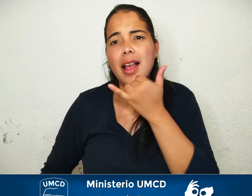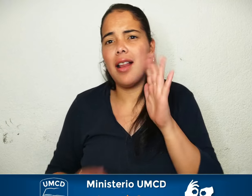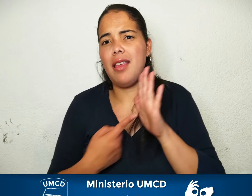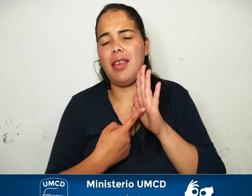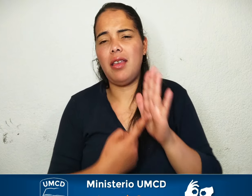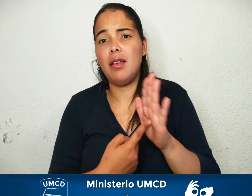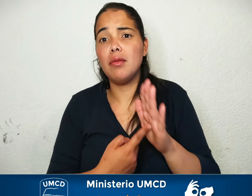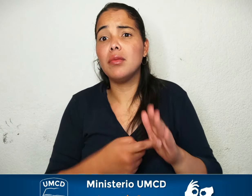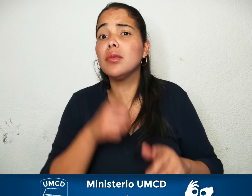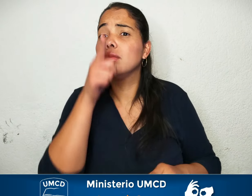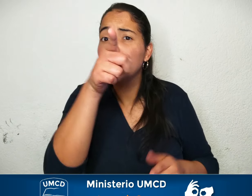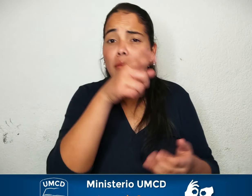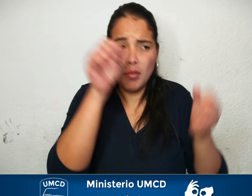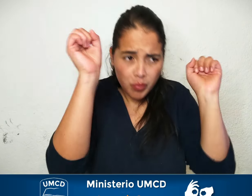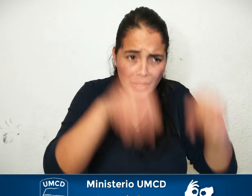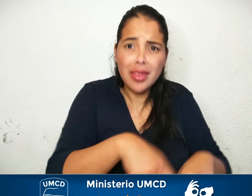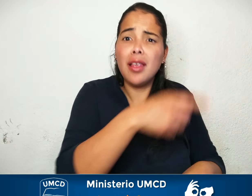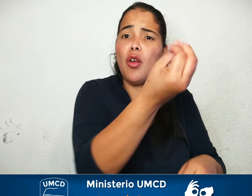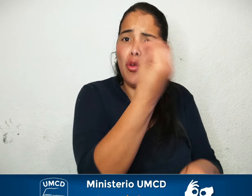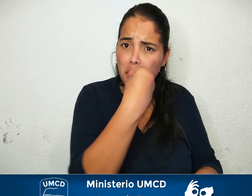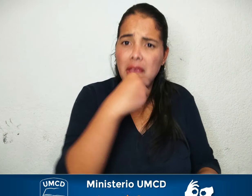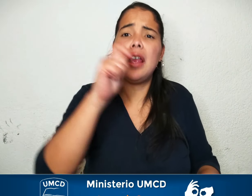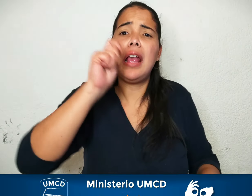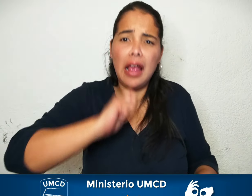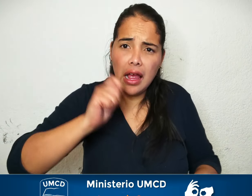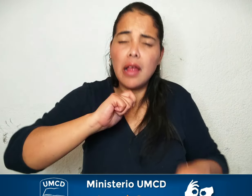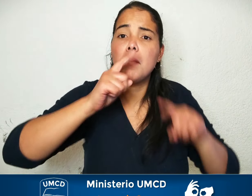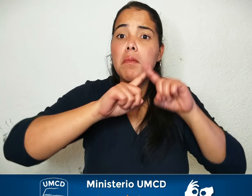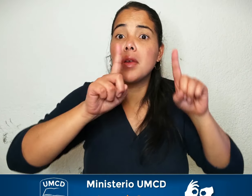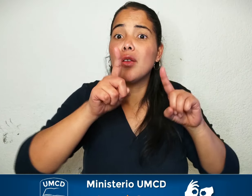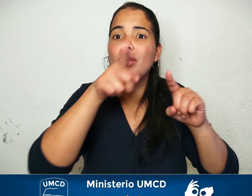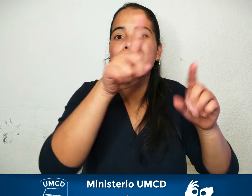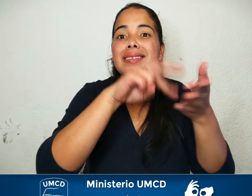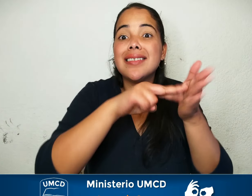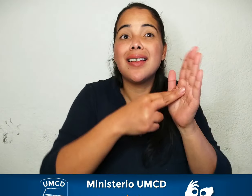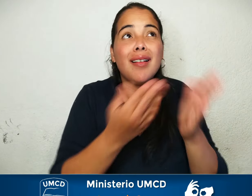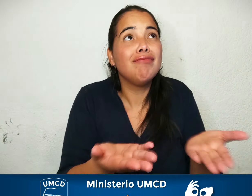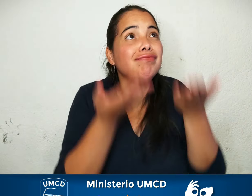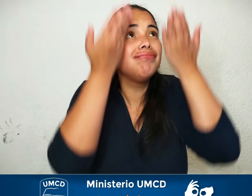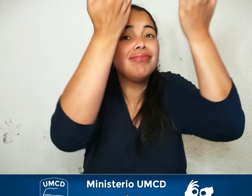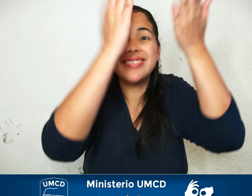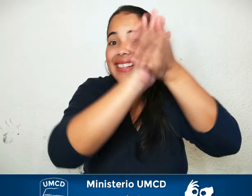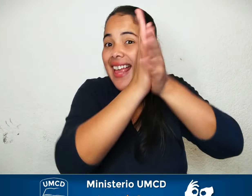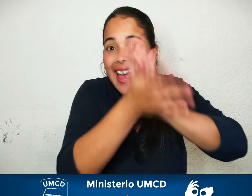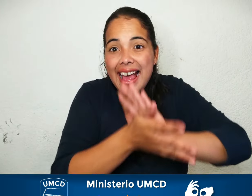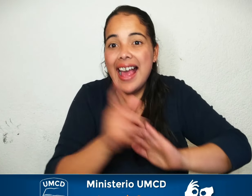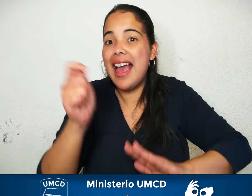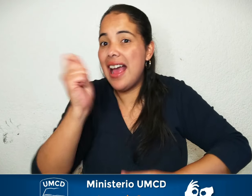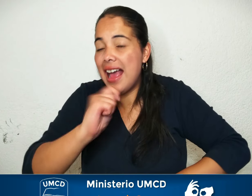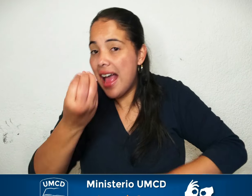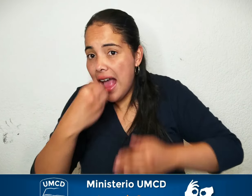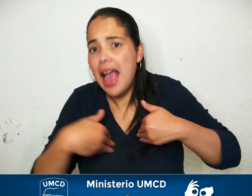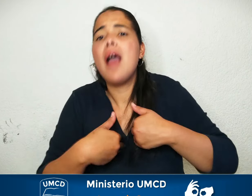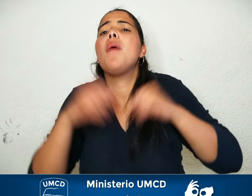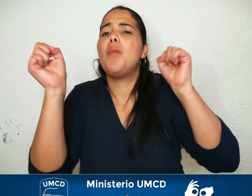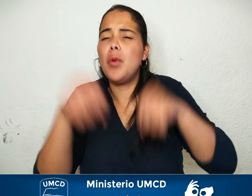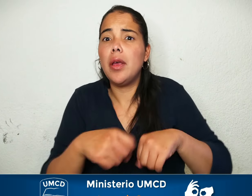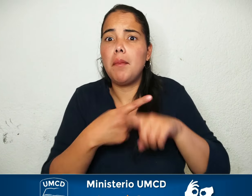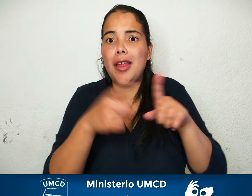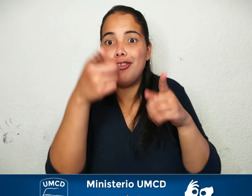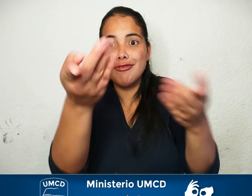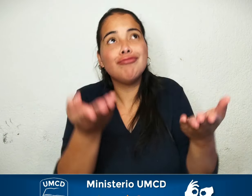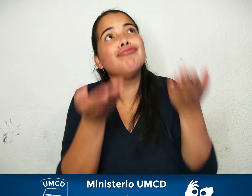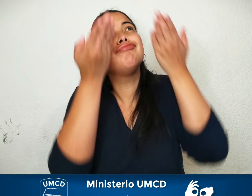Pablo, es bendecido por Dios y ustedes pueden usarlo. Pero no hagan esto en frente de los nuevos creyentes, pues ellos